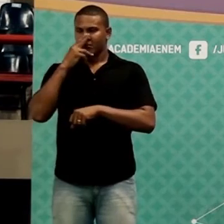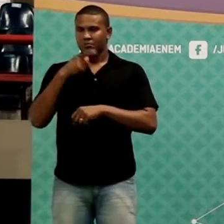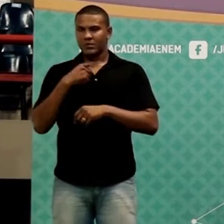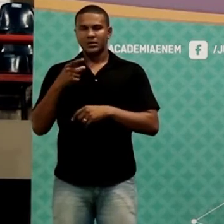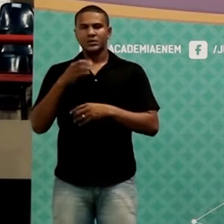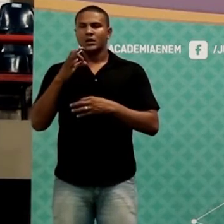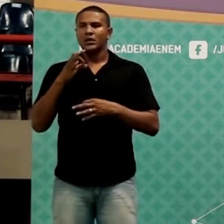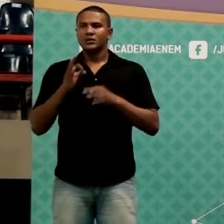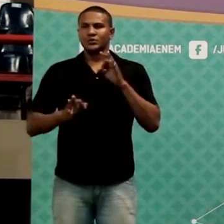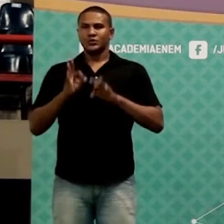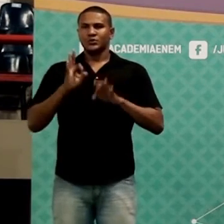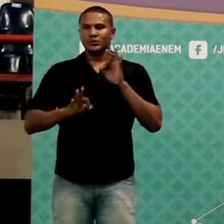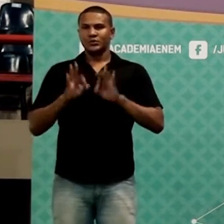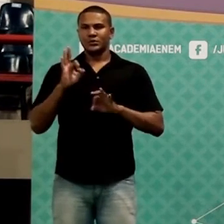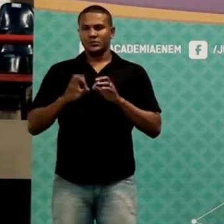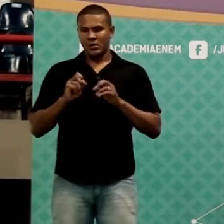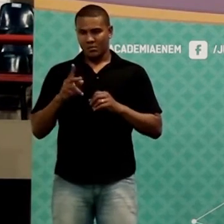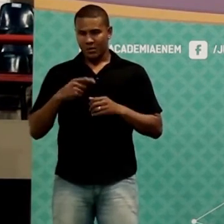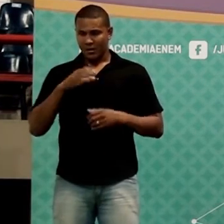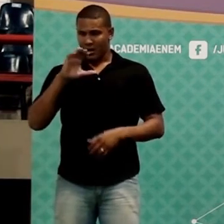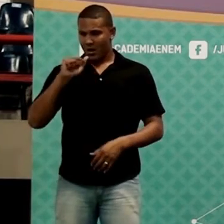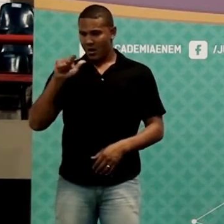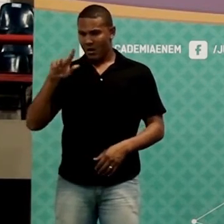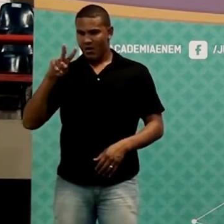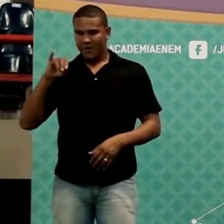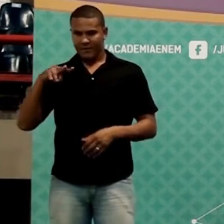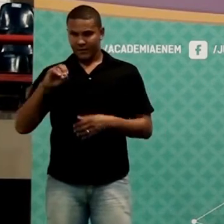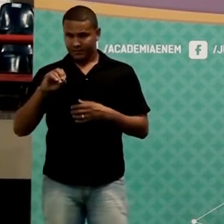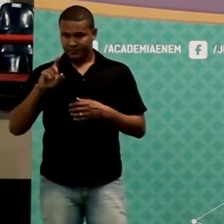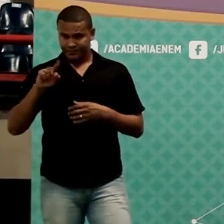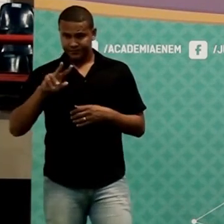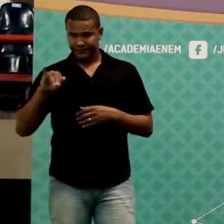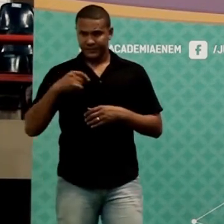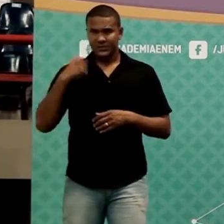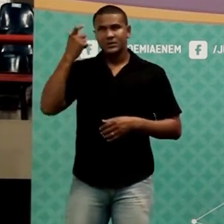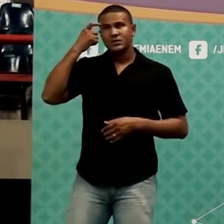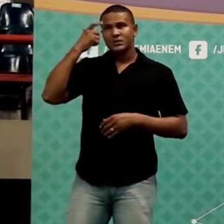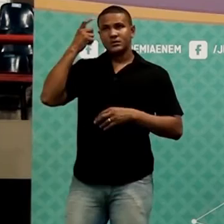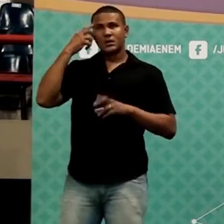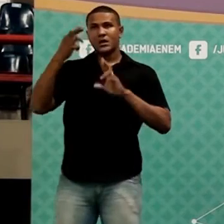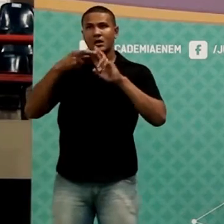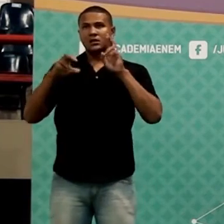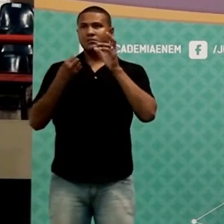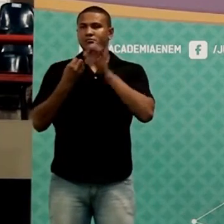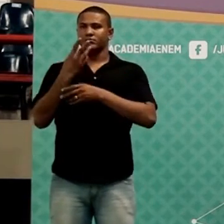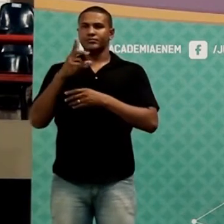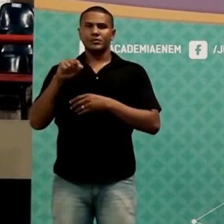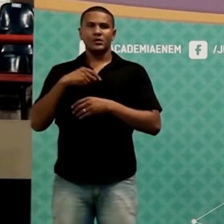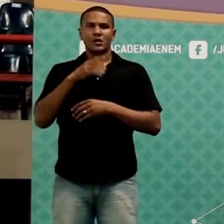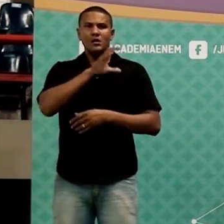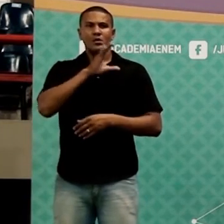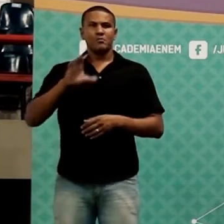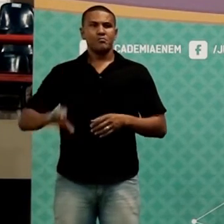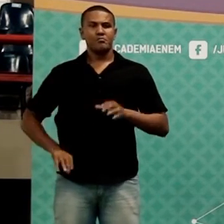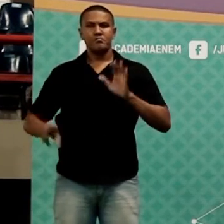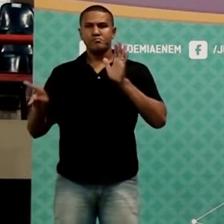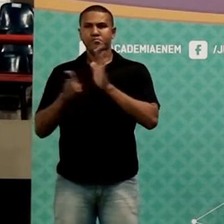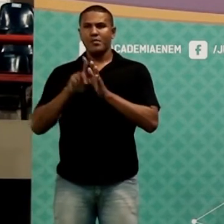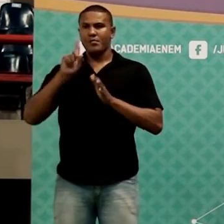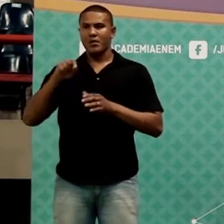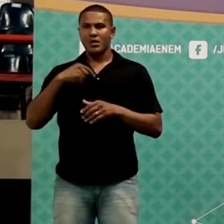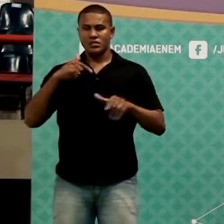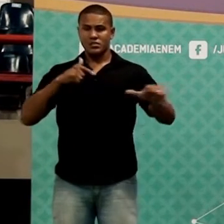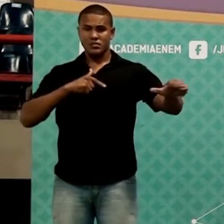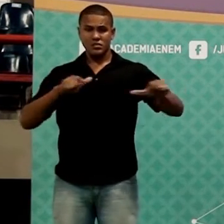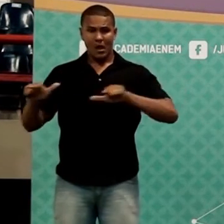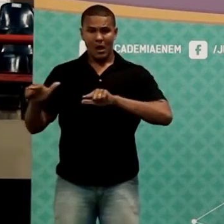justo. Então Calvino vai criar uma religião cristã onde o trabalho faz